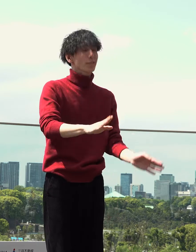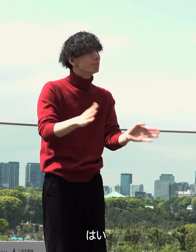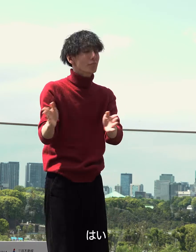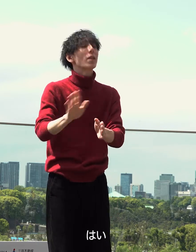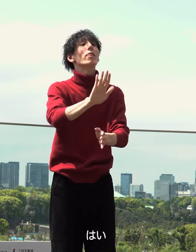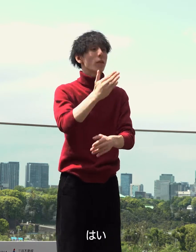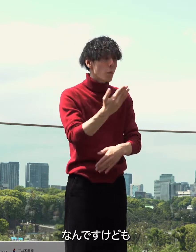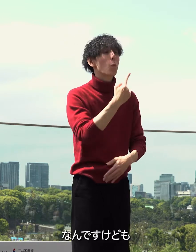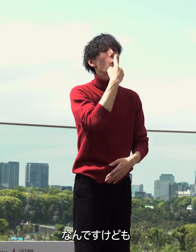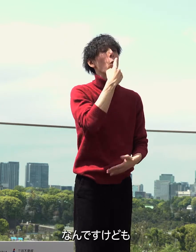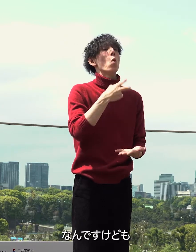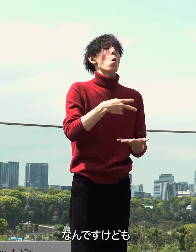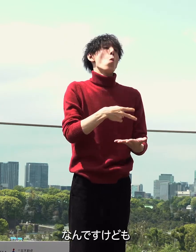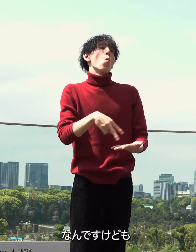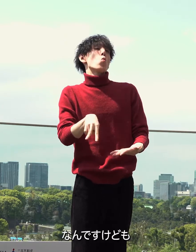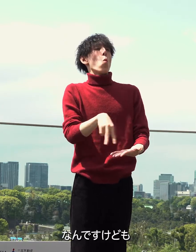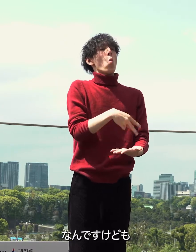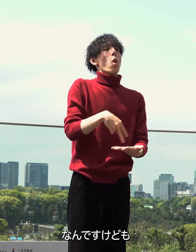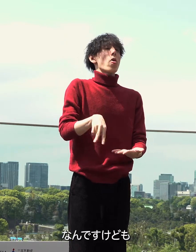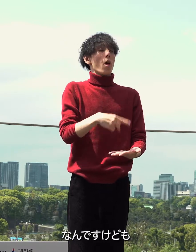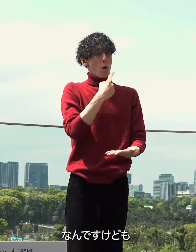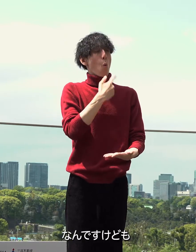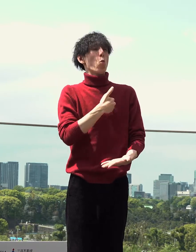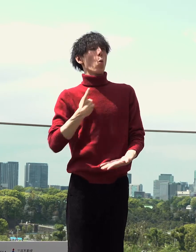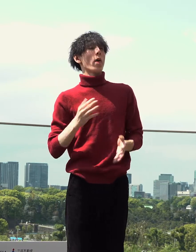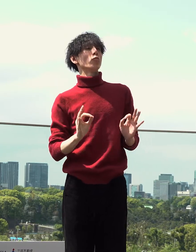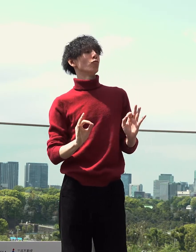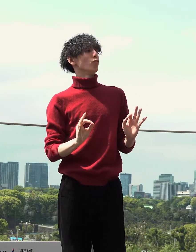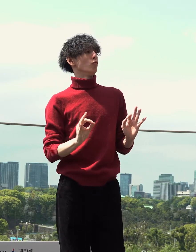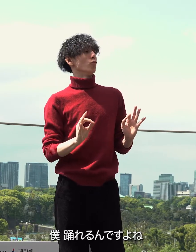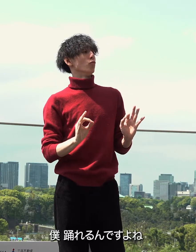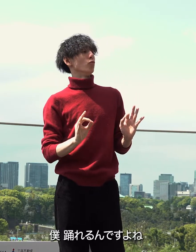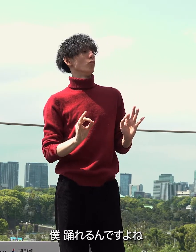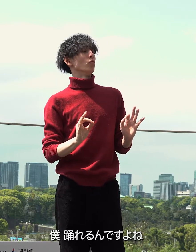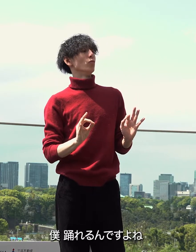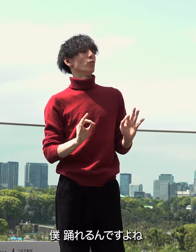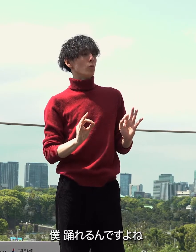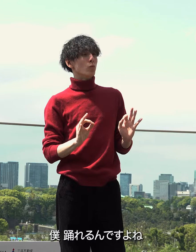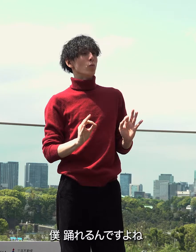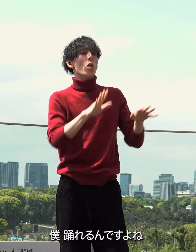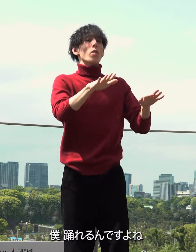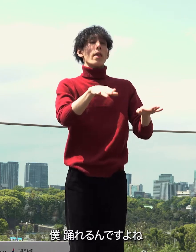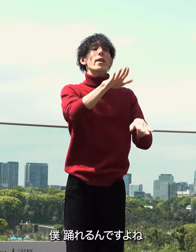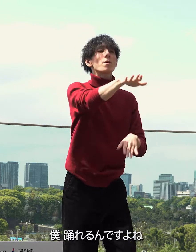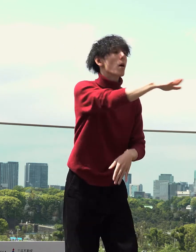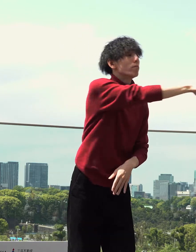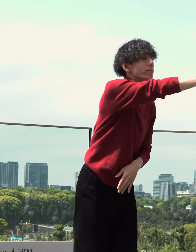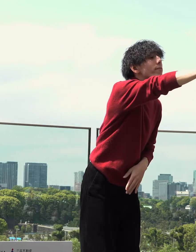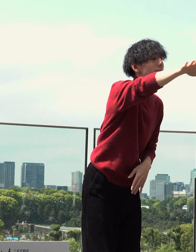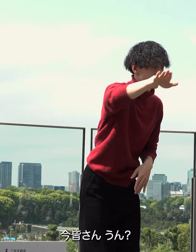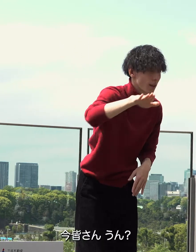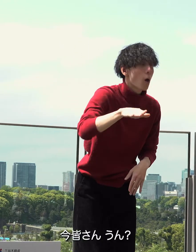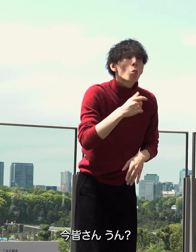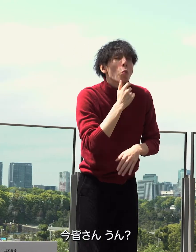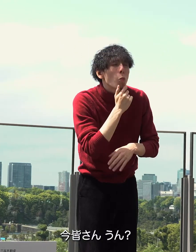い、なんですけども僕踊れるんですよね。今皆さん、